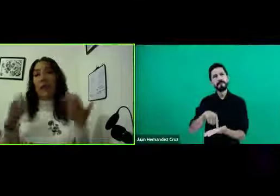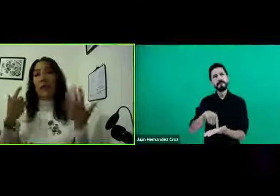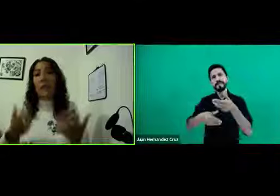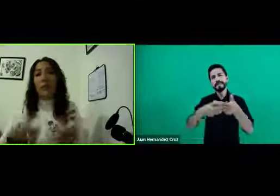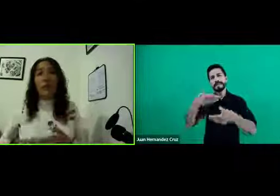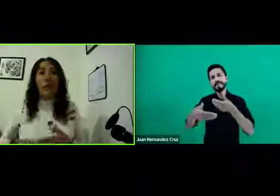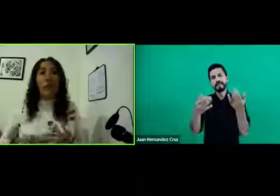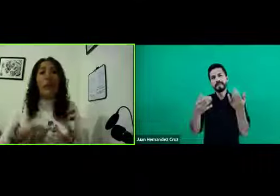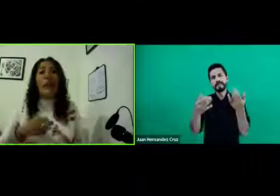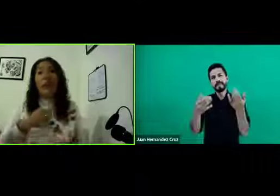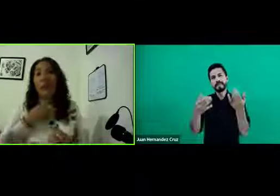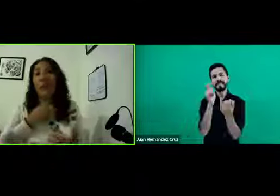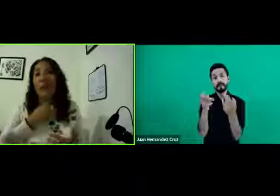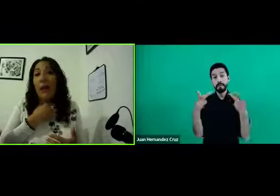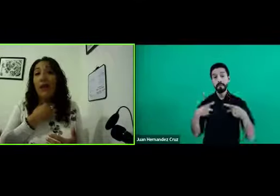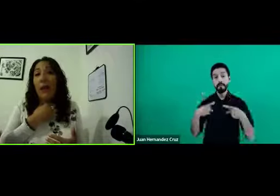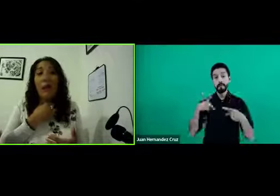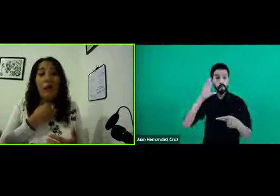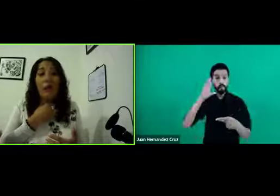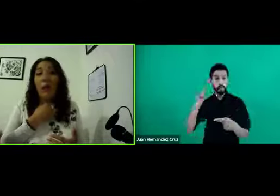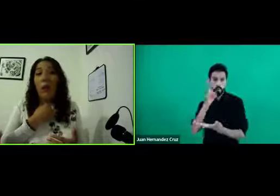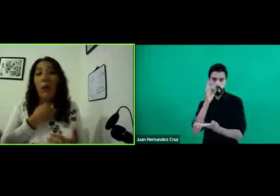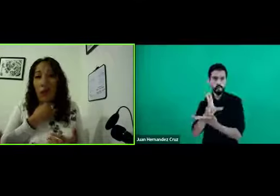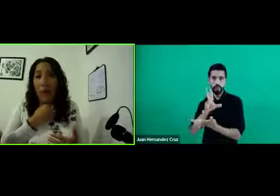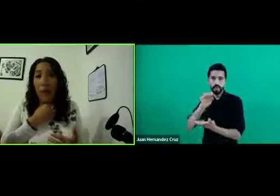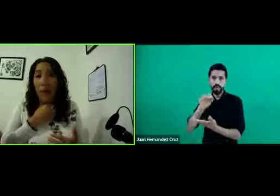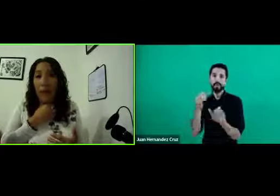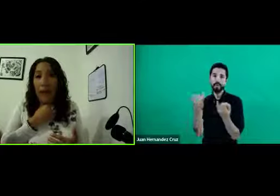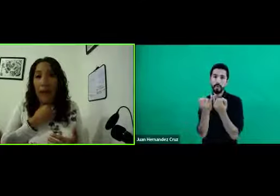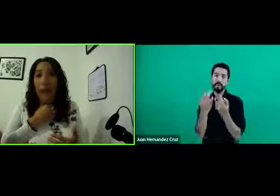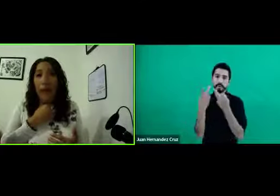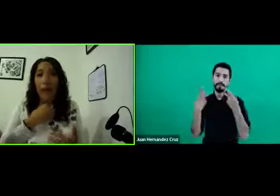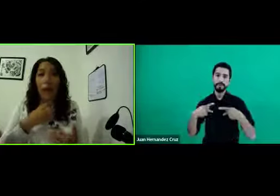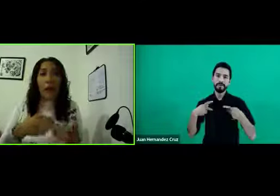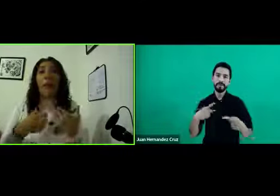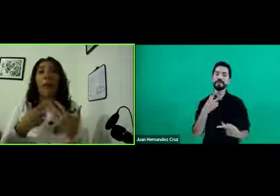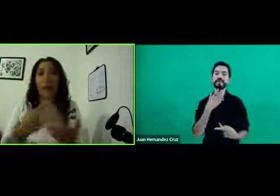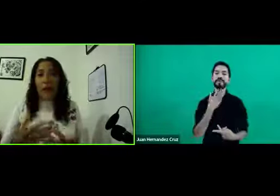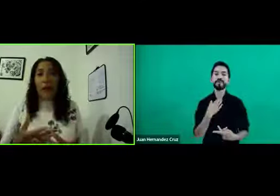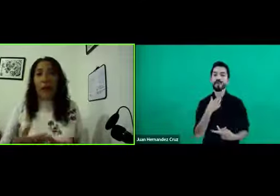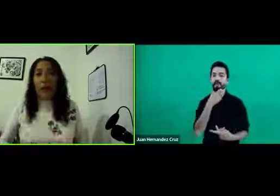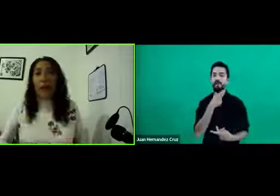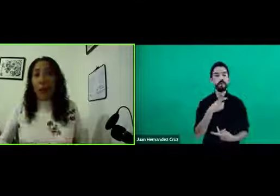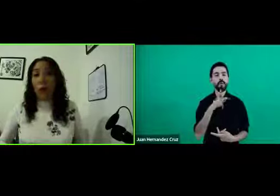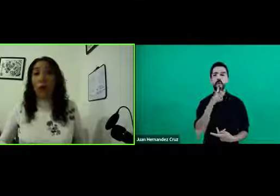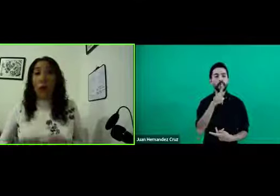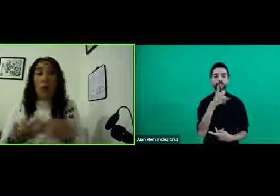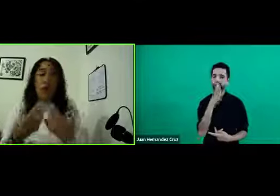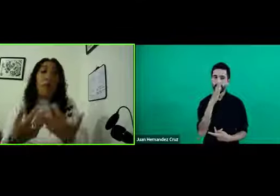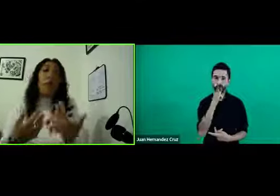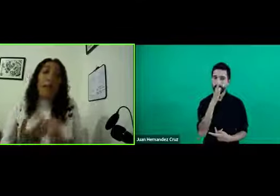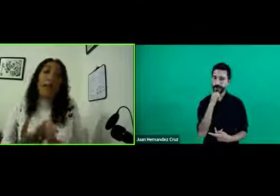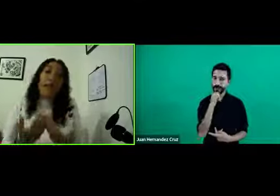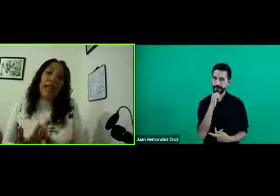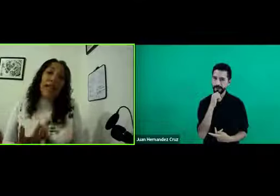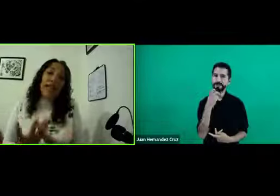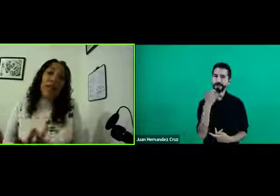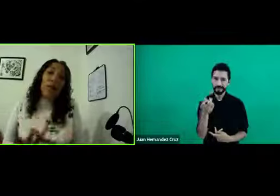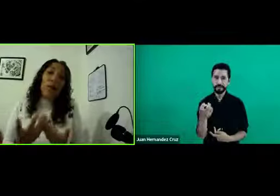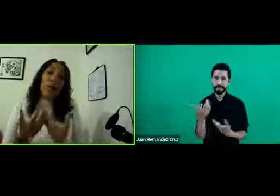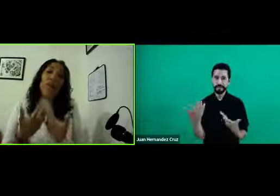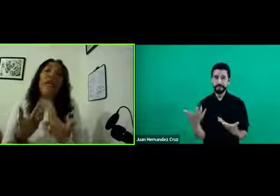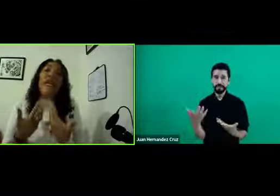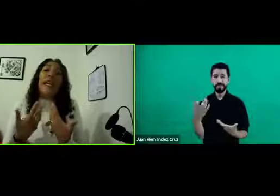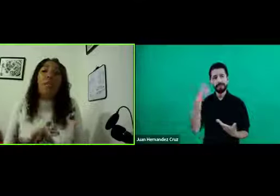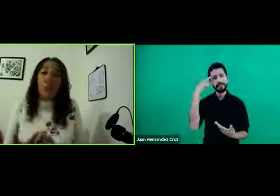esté limitado a personas sordas, sino también a personas que tienen problemas vocales, que no pueden emitir voz, para poder entrar en